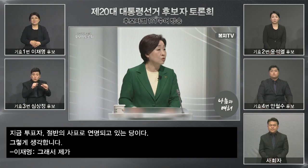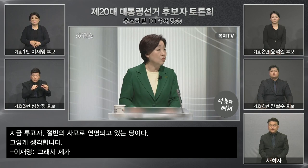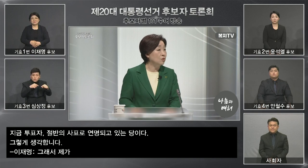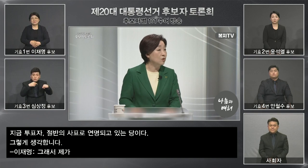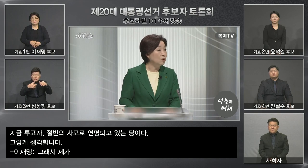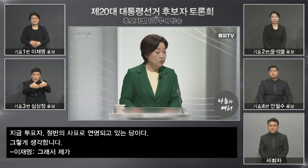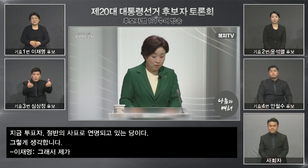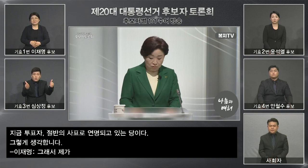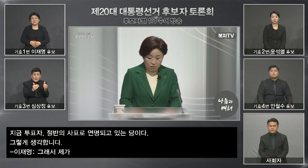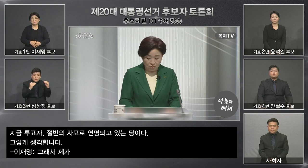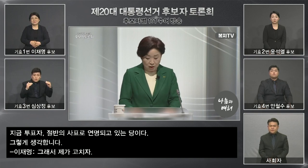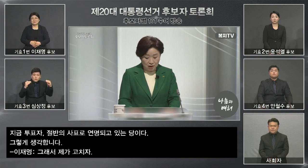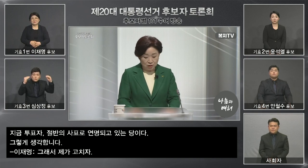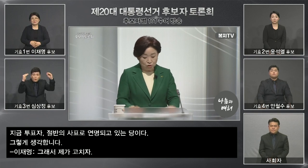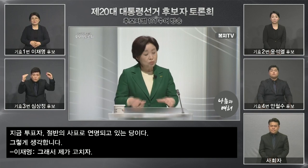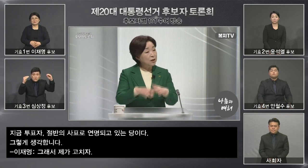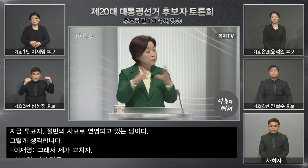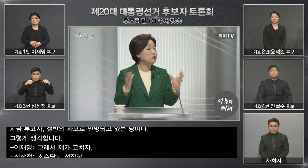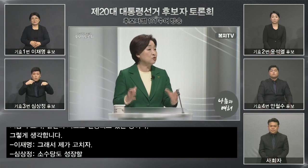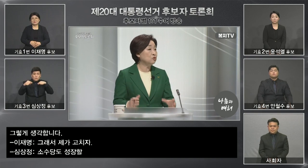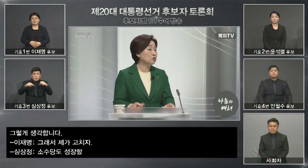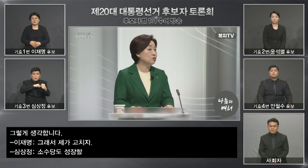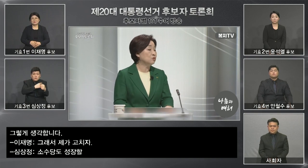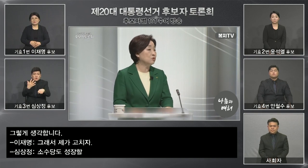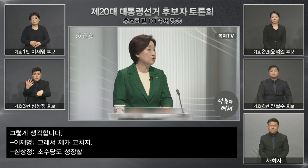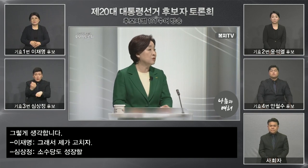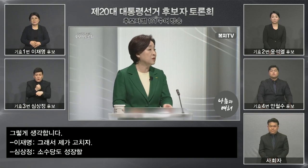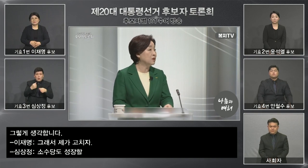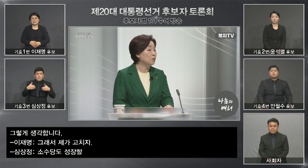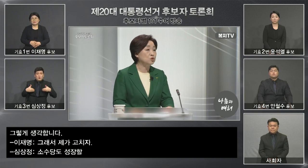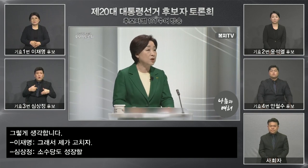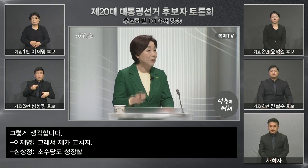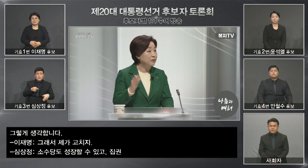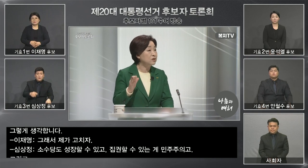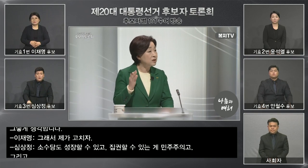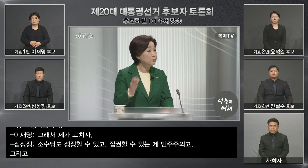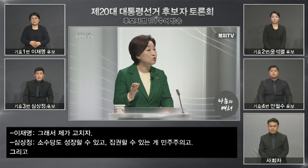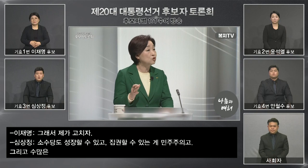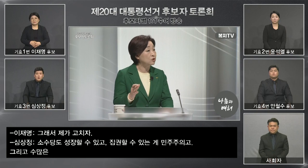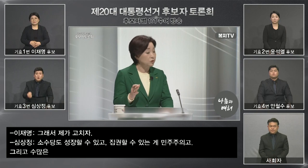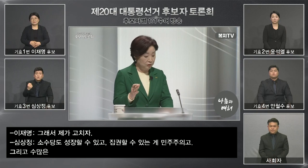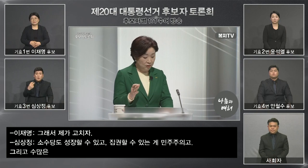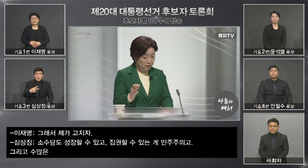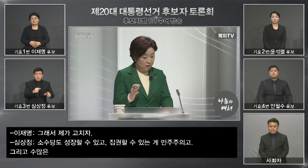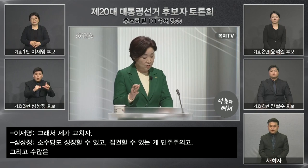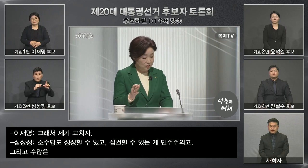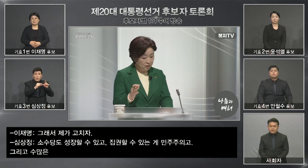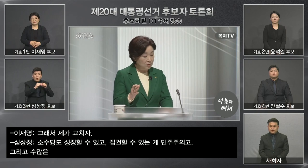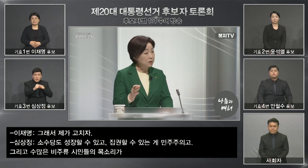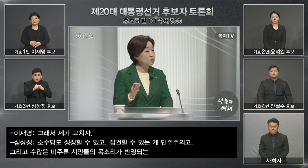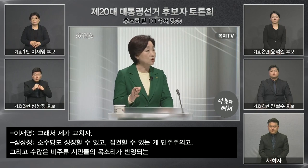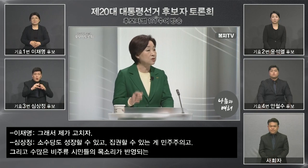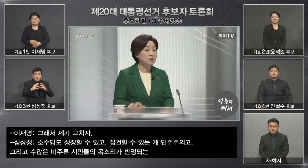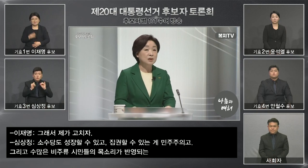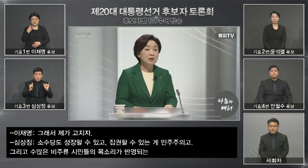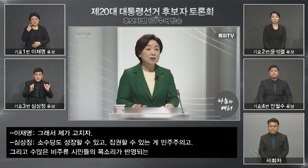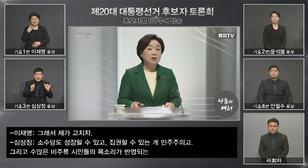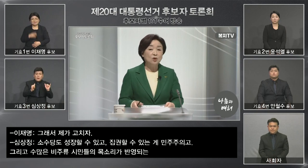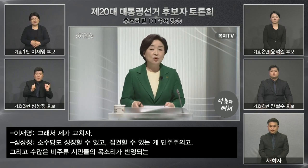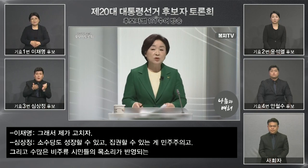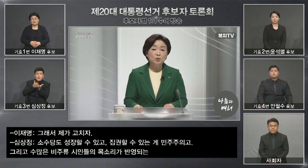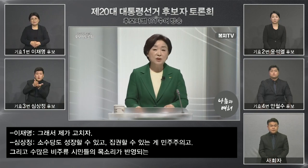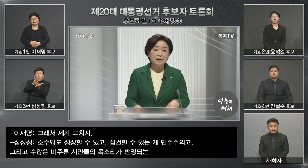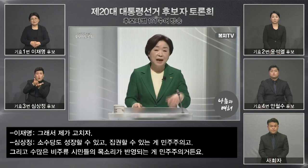있는 게 민주주의고 그리고 수많은 비주류 시민들의 목소리가 반영되는 게 민주주의거든요. 그래서 저는